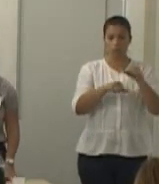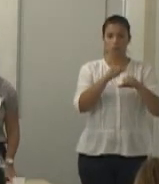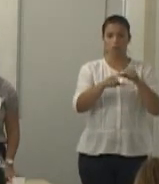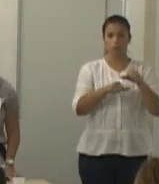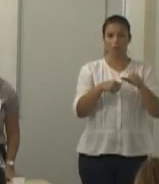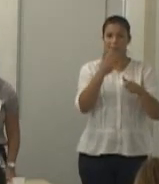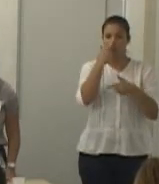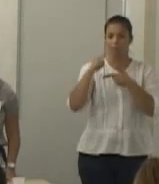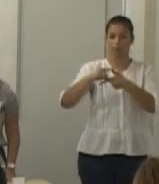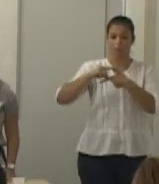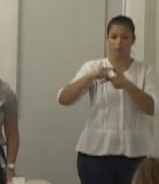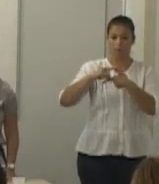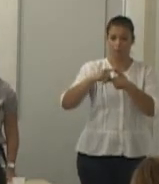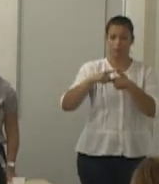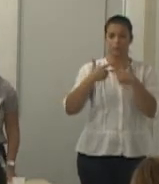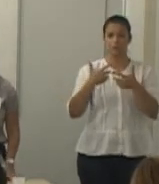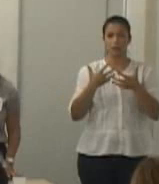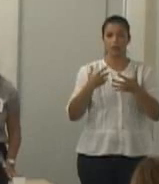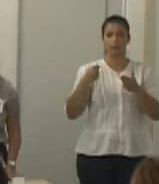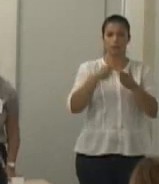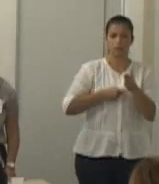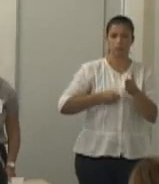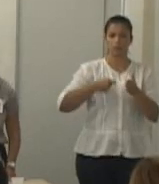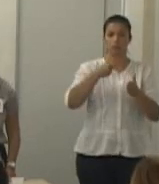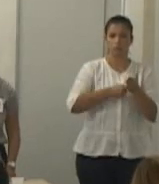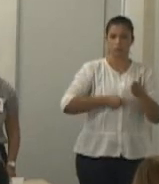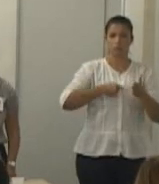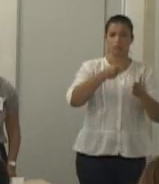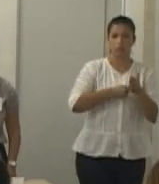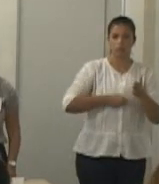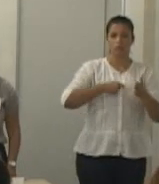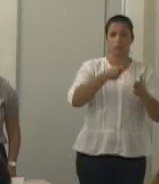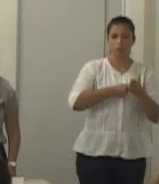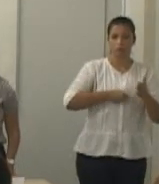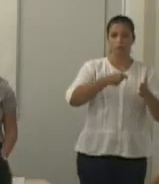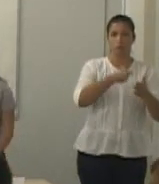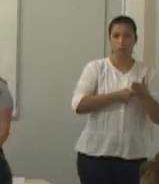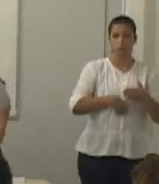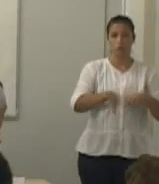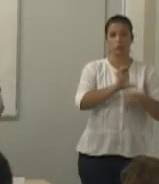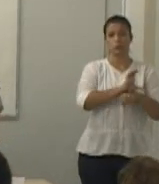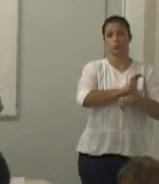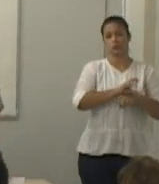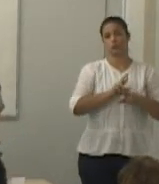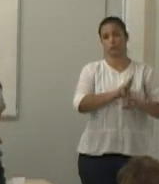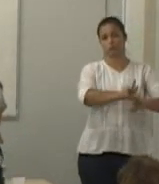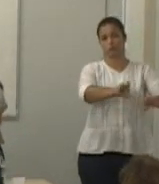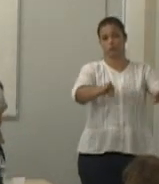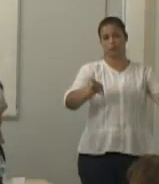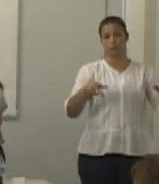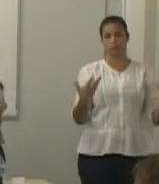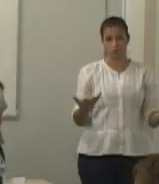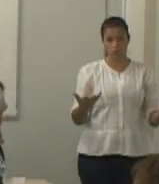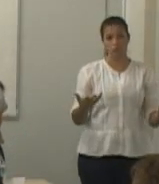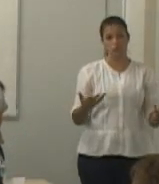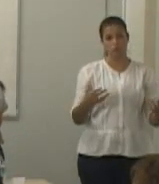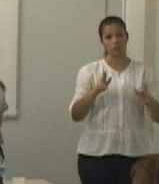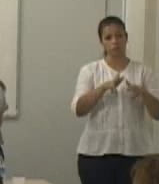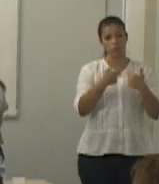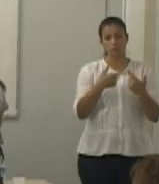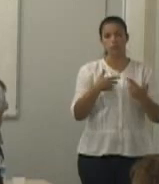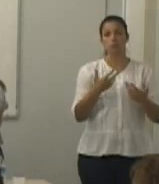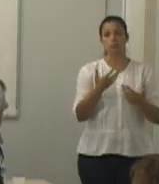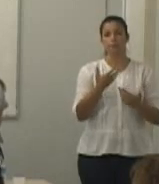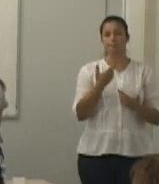elas continuam lutando contra nós nos diferentes conselhos e é com esse eh intuito de dialogar